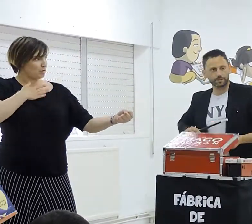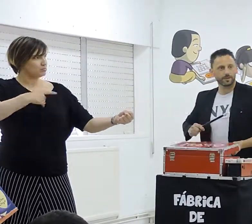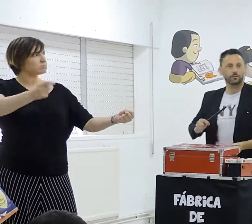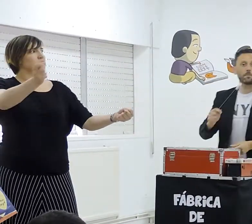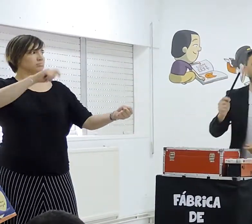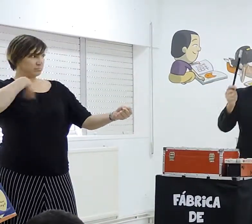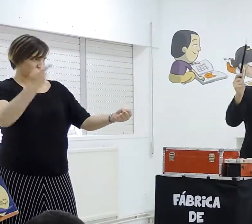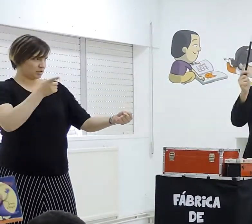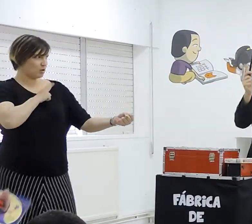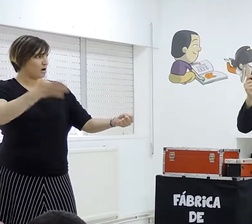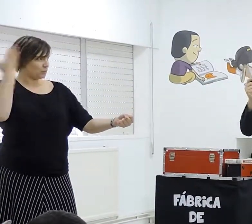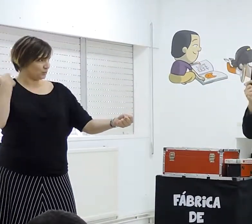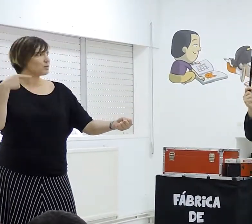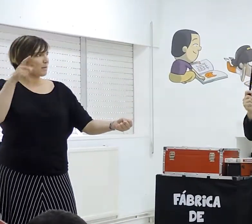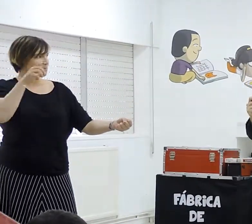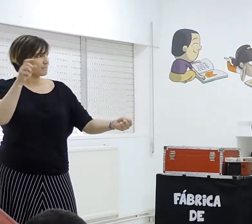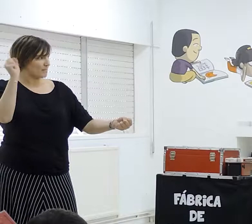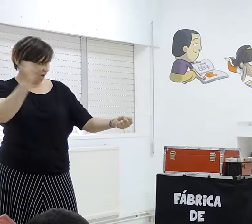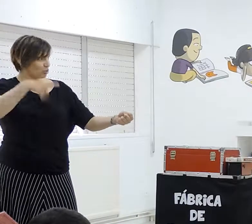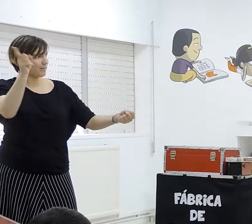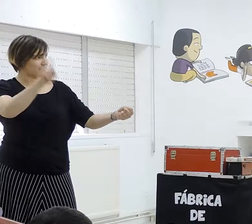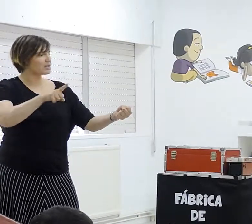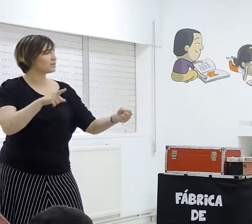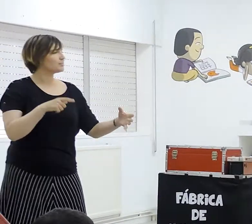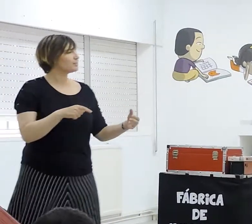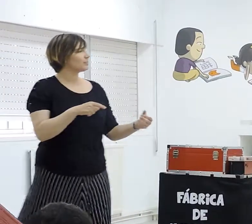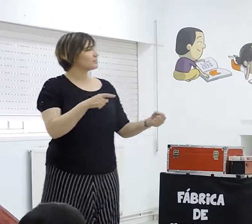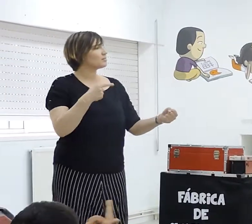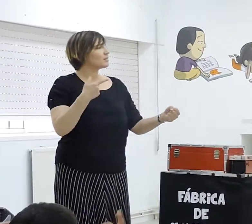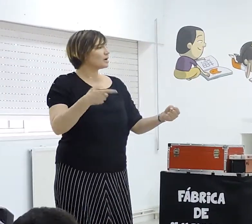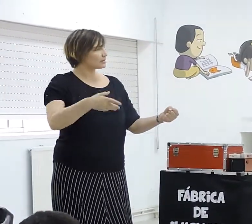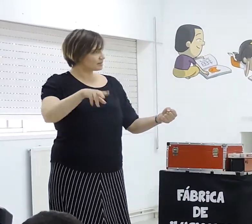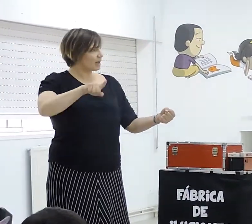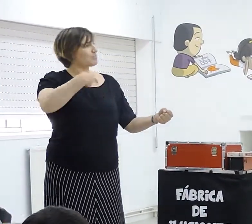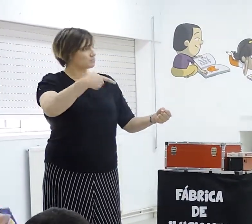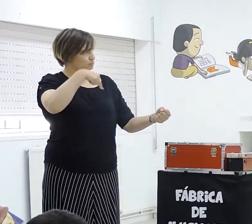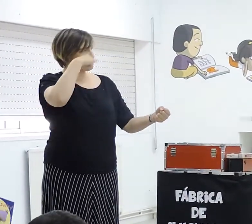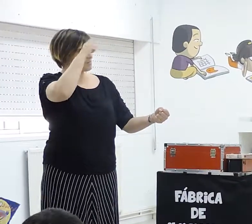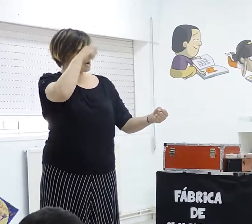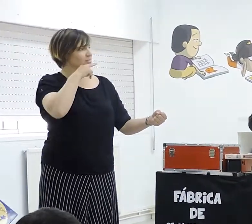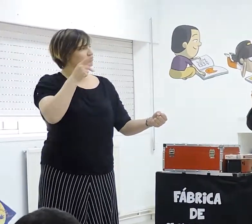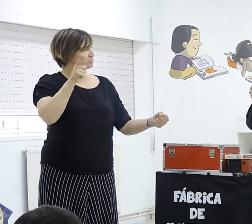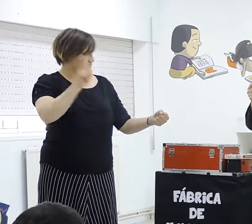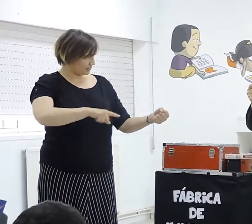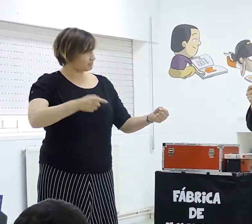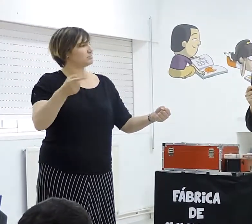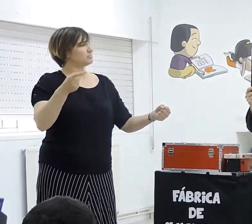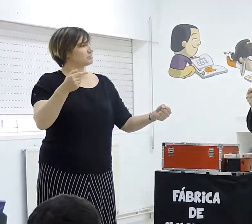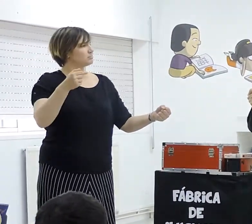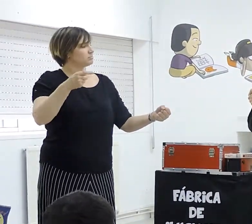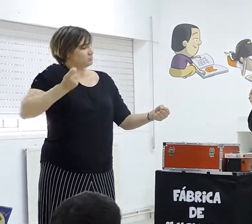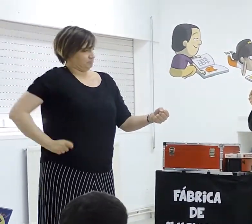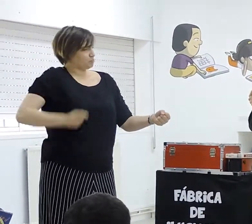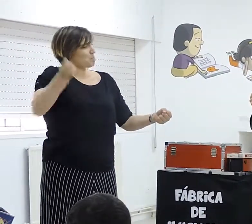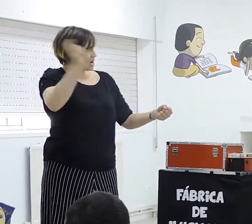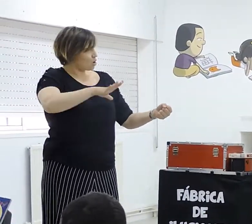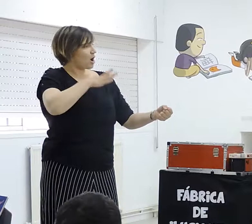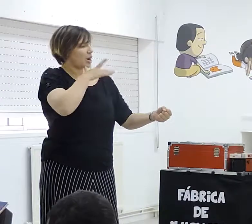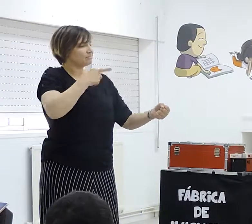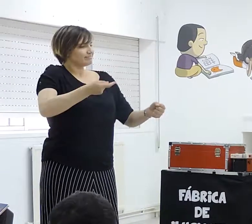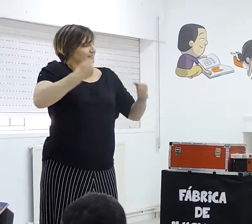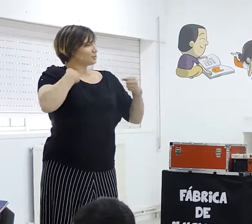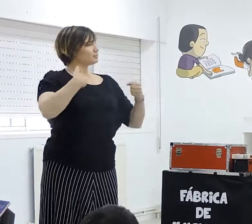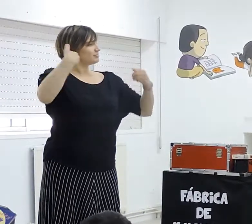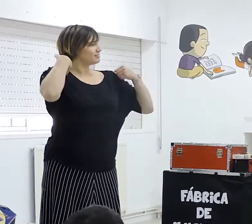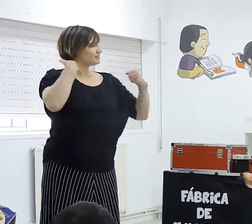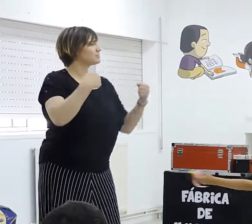¿vale? Fue mago mi abuelo. Perteneció a mi padre, fue mago también. Y ahora me pertenece a mí. Entonces yo te la voy